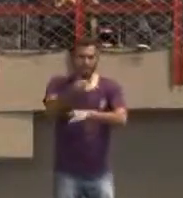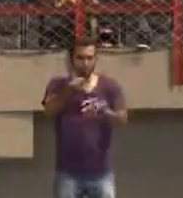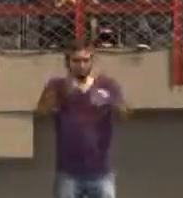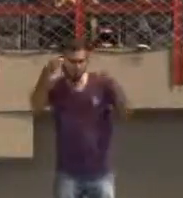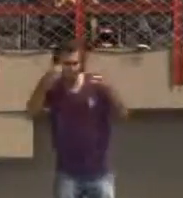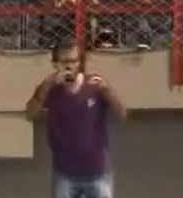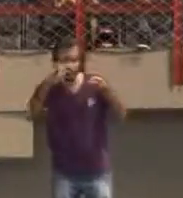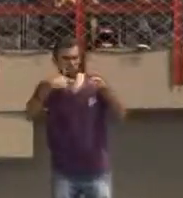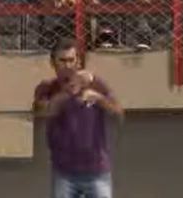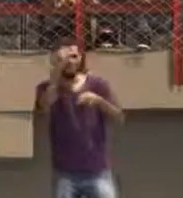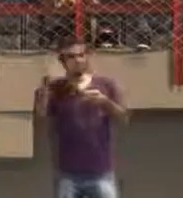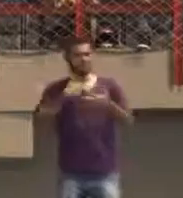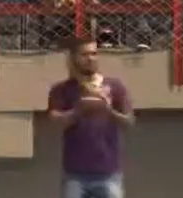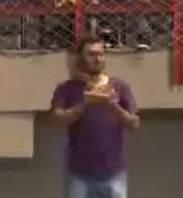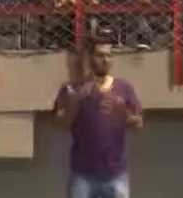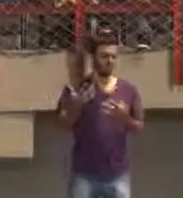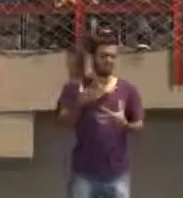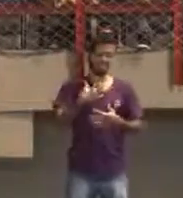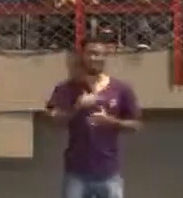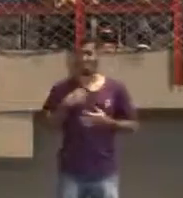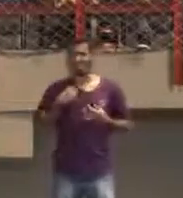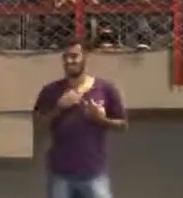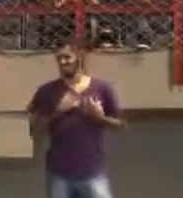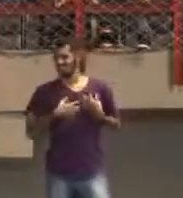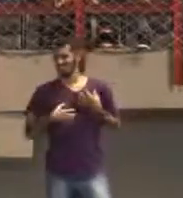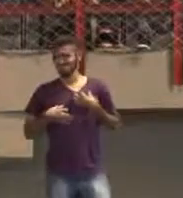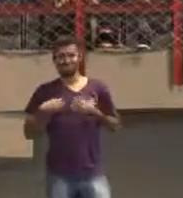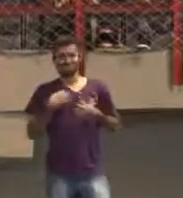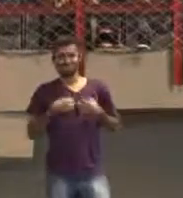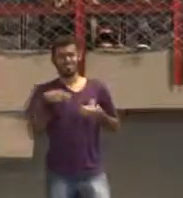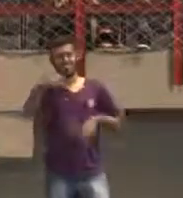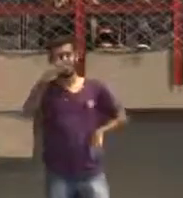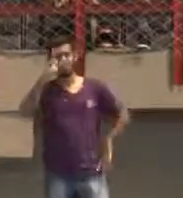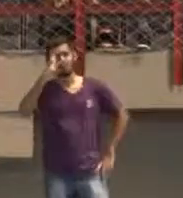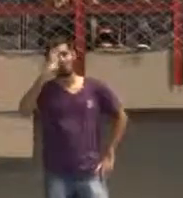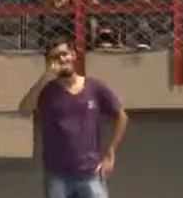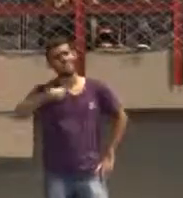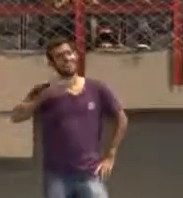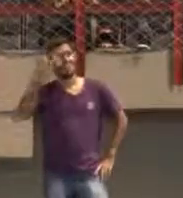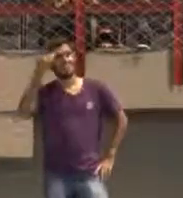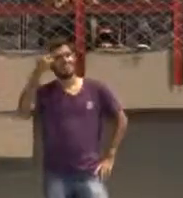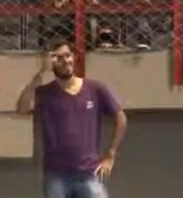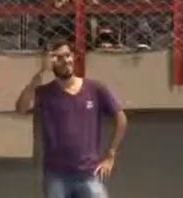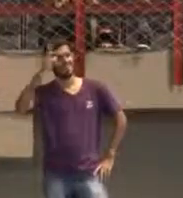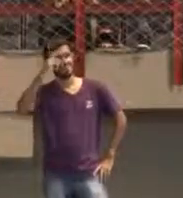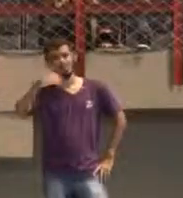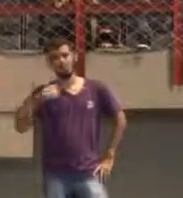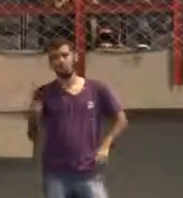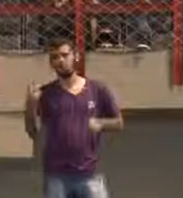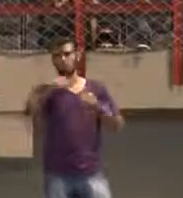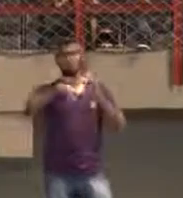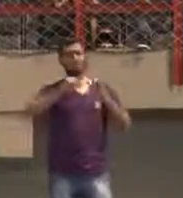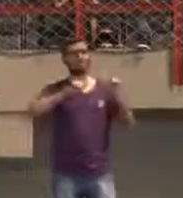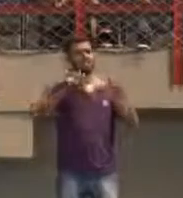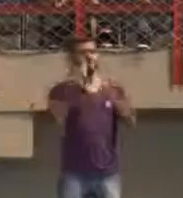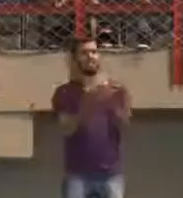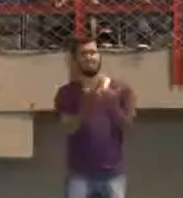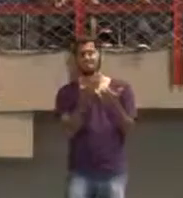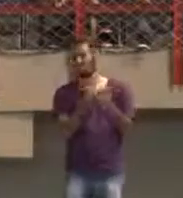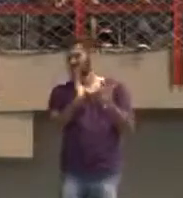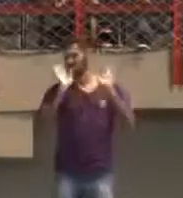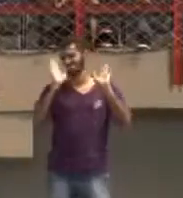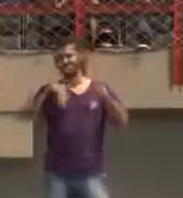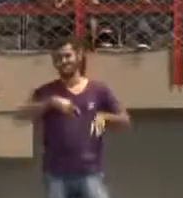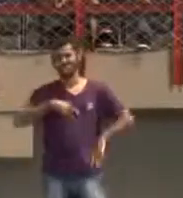meio abatido. Você já está querendo morrer porque você se lembra que no dia seguinte tem trabalho, tem aula, tem tudo. Você já fica desanimado.